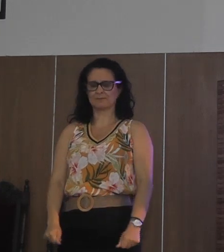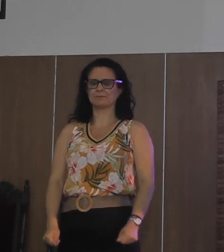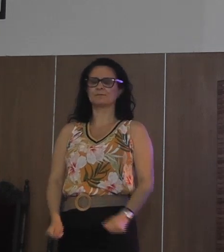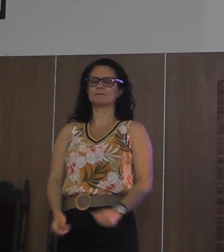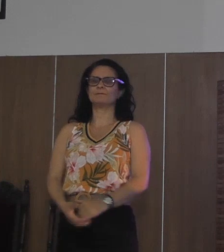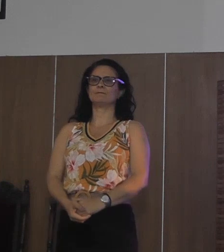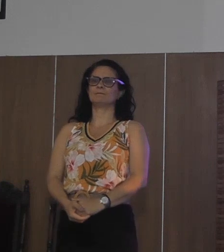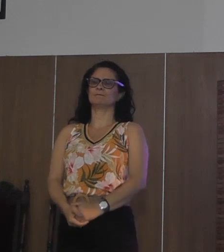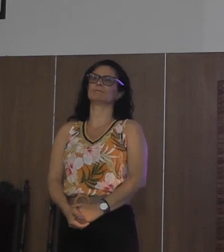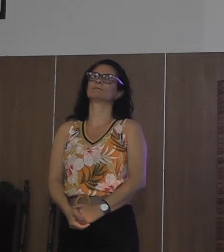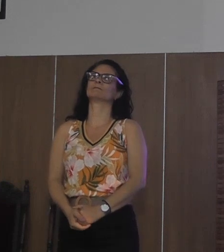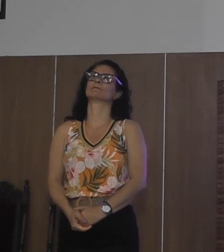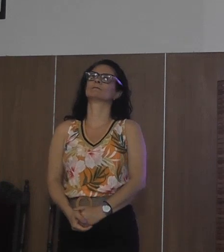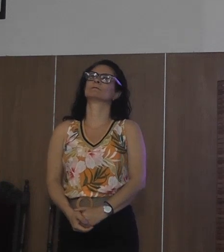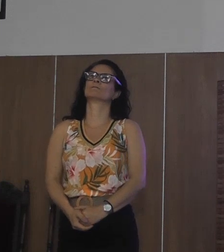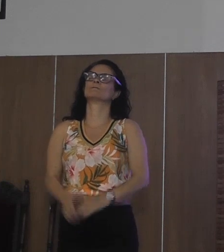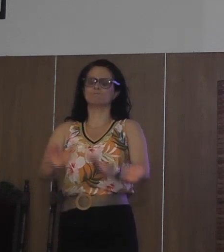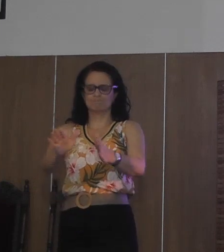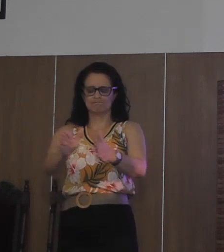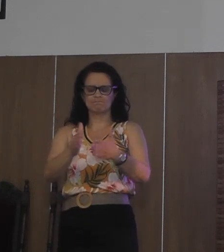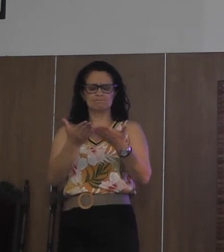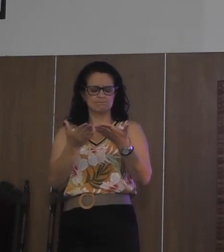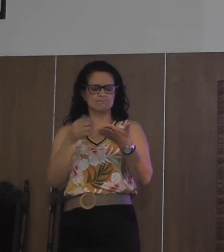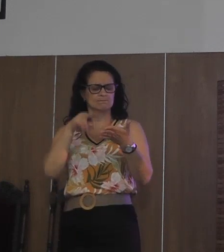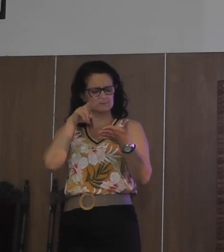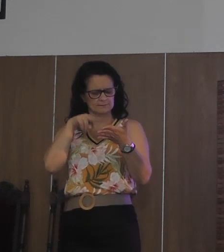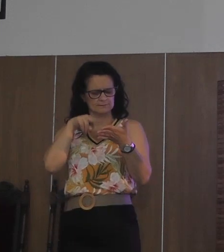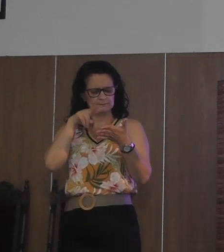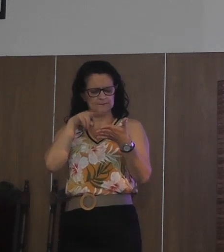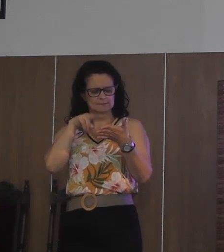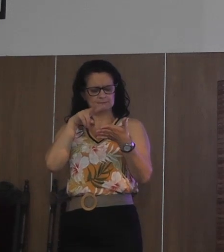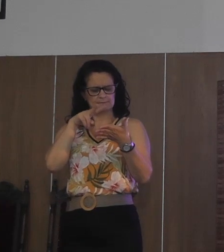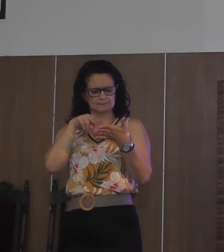Quando eu pego essas palavras,